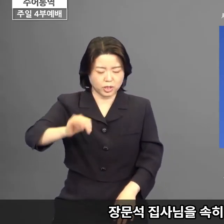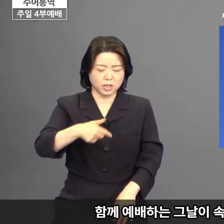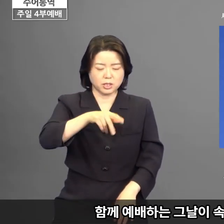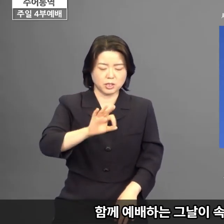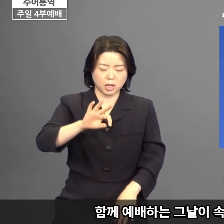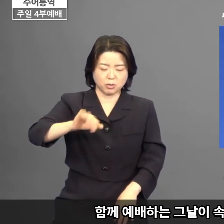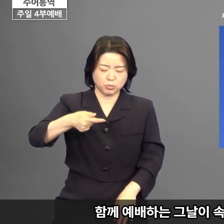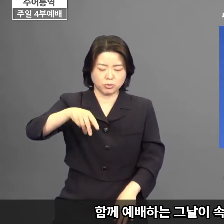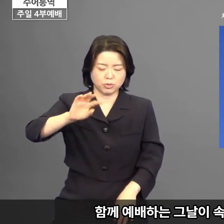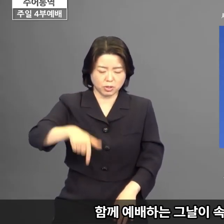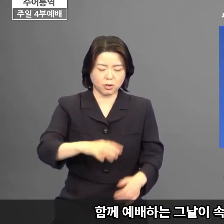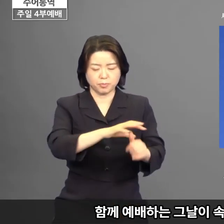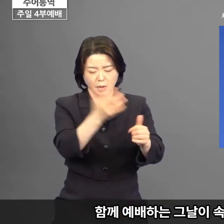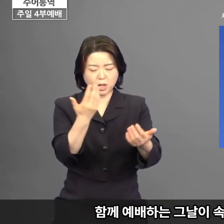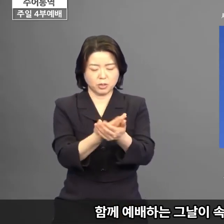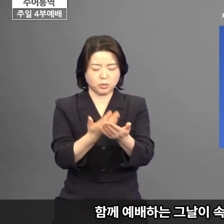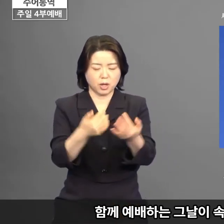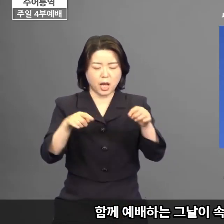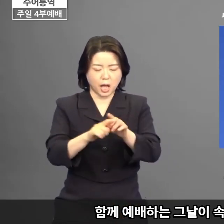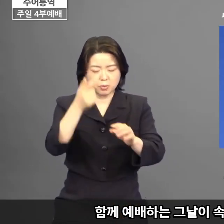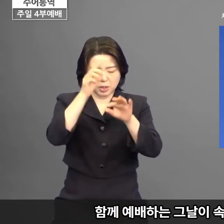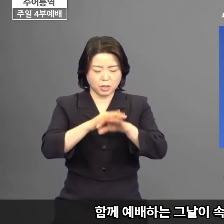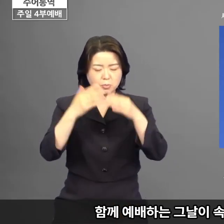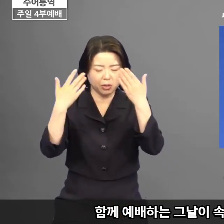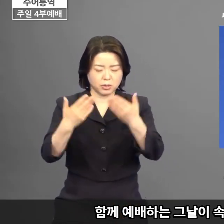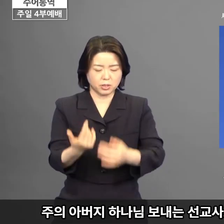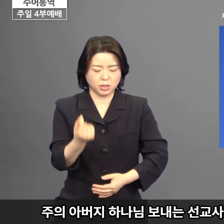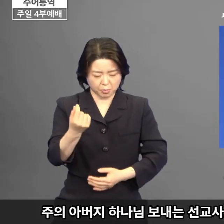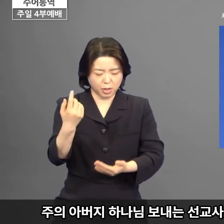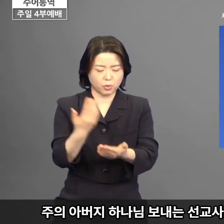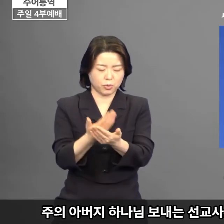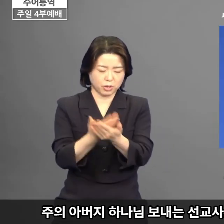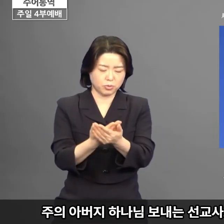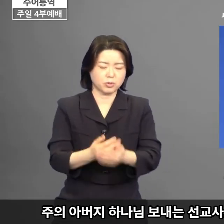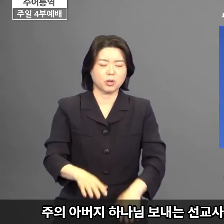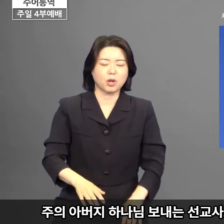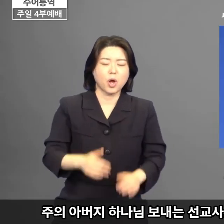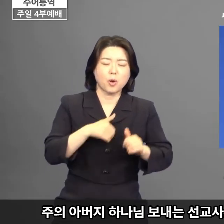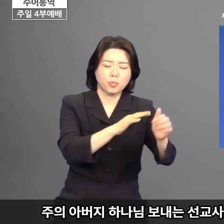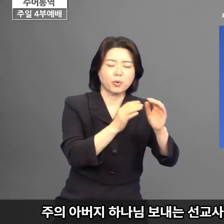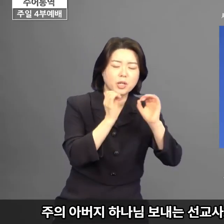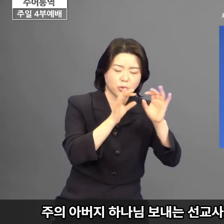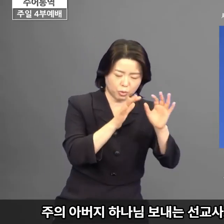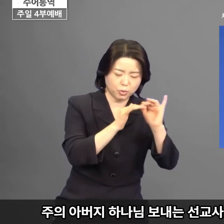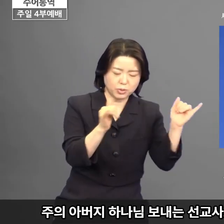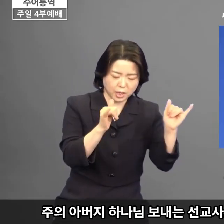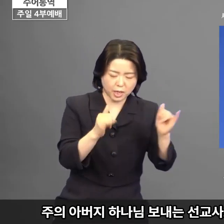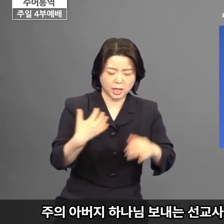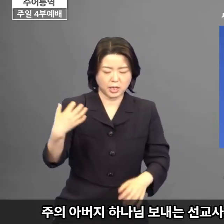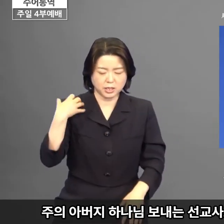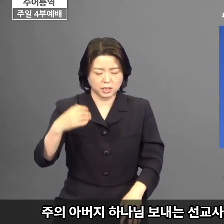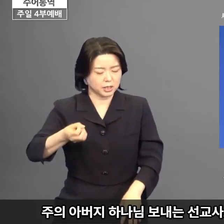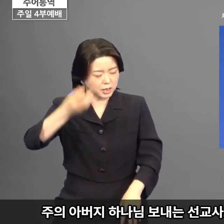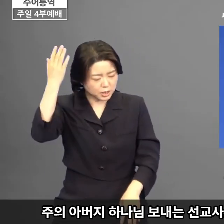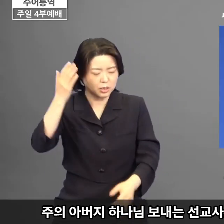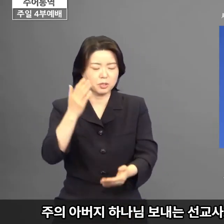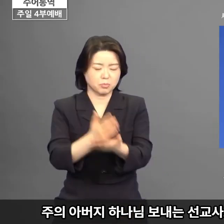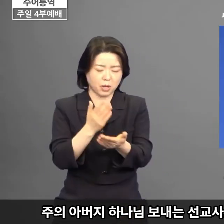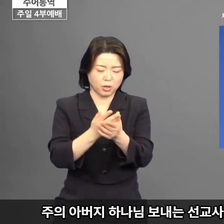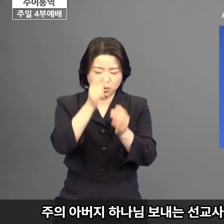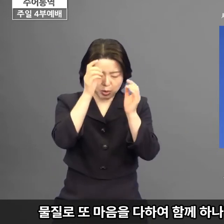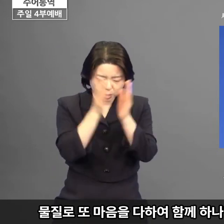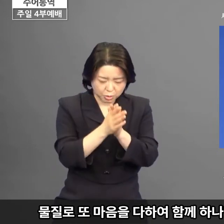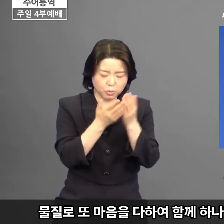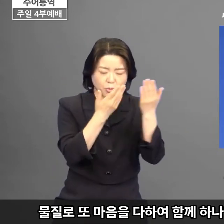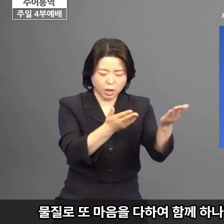주시옵소서. 함께 예배하는 그날이 속히 오게 하여 주시옵소서. 주의 아버지 하나님, 보내는 선교사로서의 사명을 잊지 않고